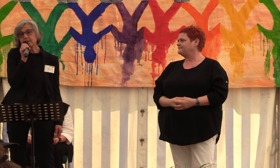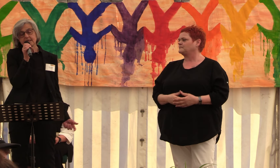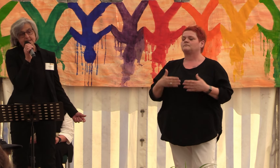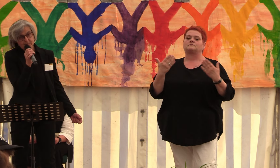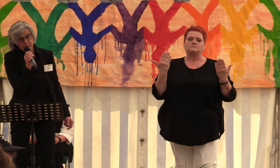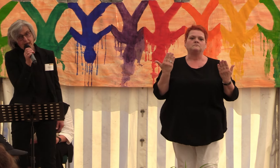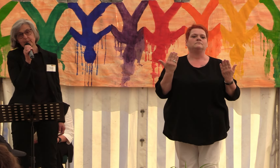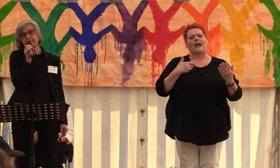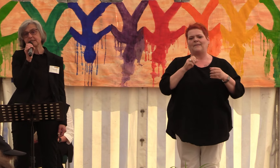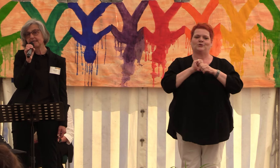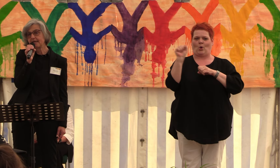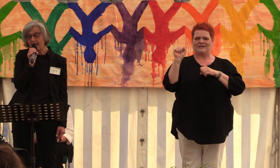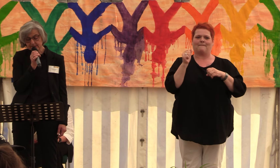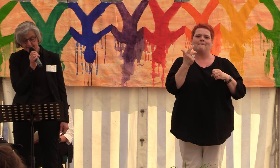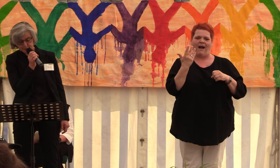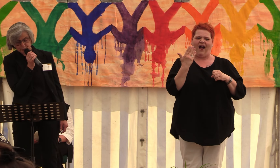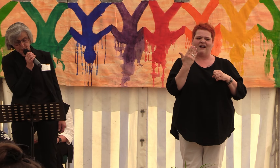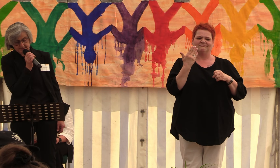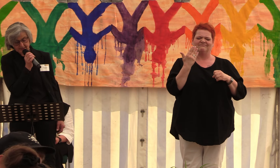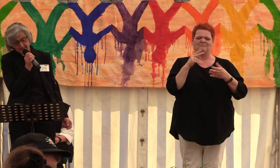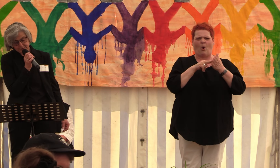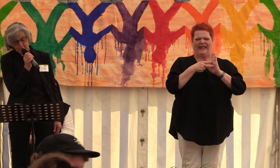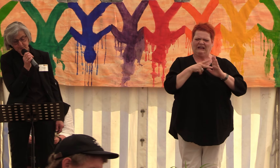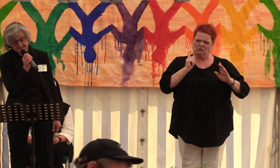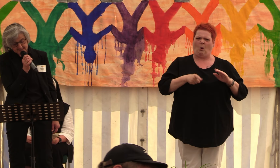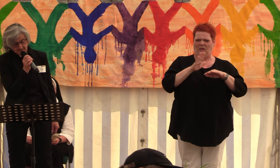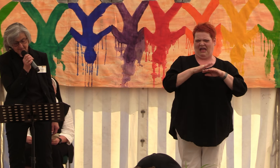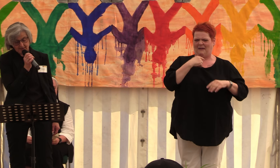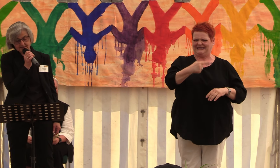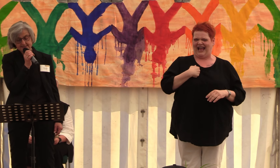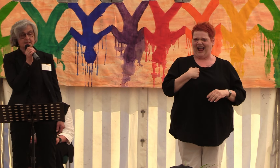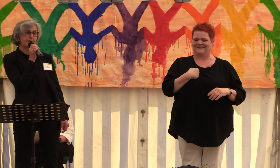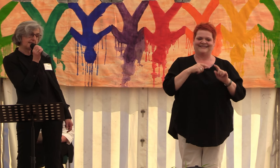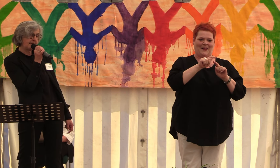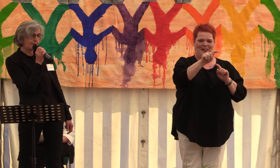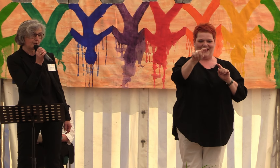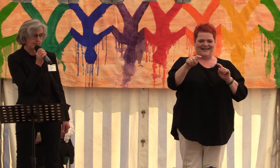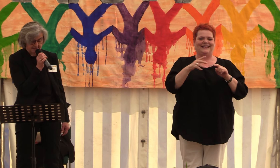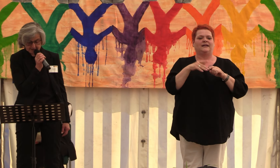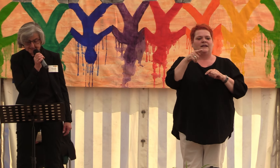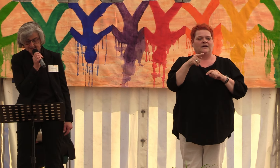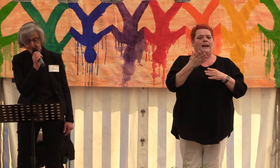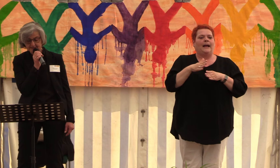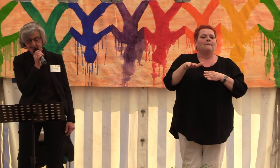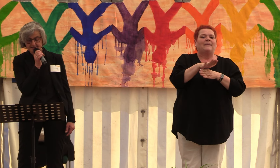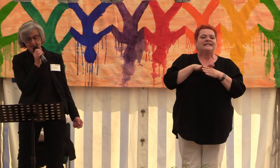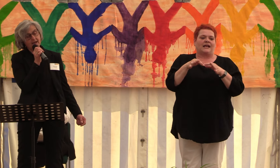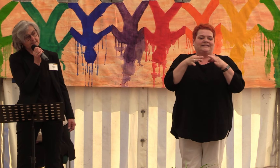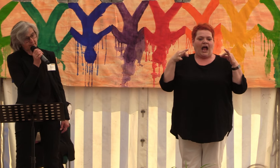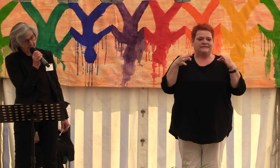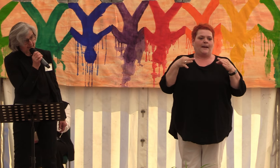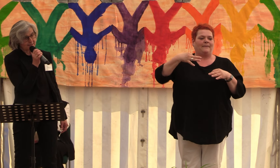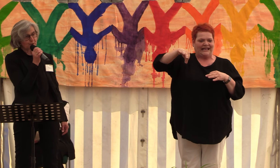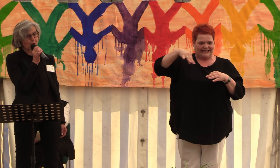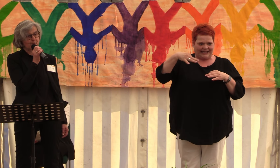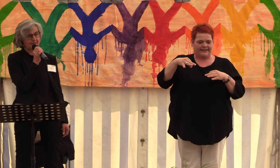Erlauben Sie mir, dass ich aber doch ein paar Vertreter namentlich begrüße. Es freut mich sehr, dass als Vertreter für den Bezirkstagspräsident dass